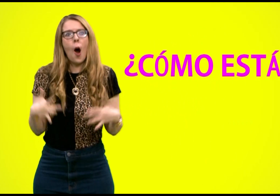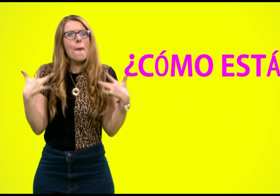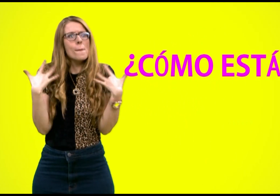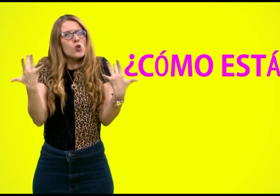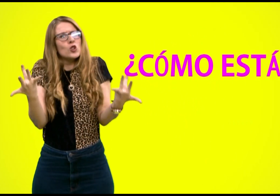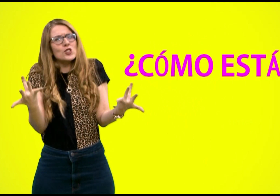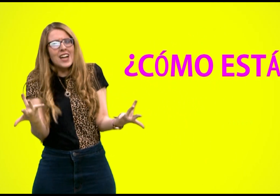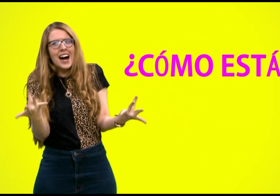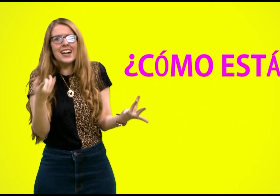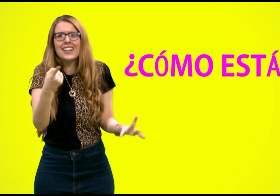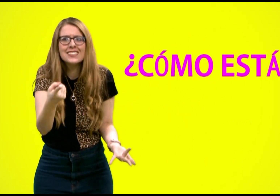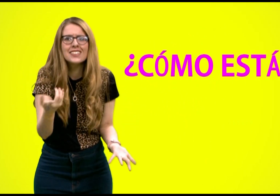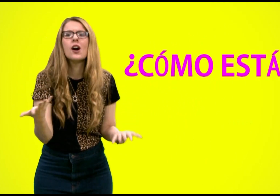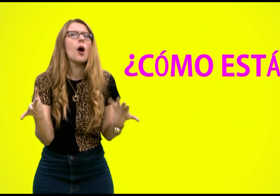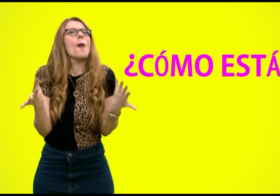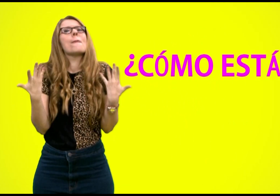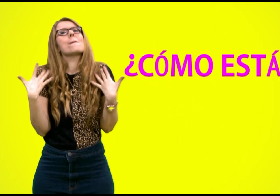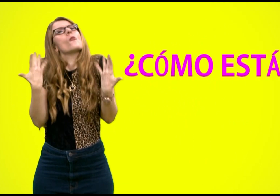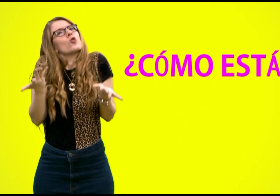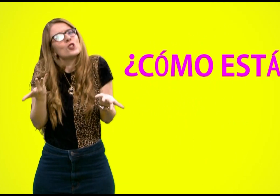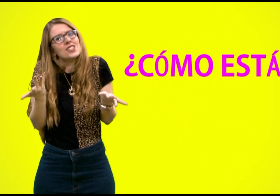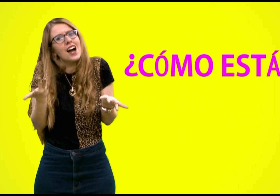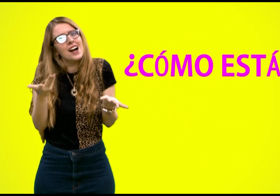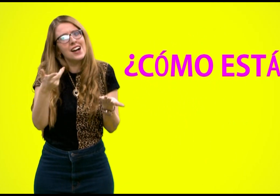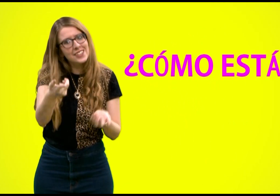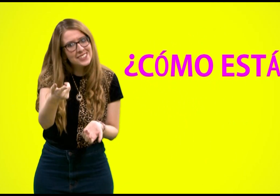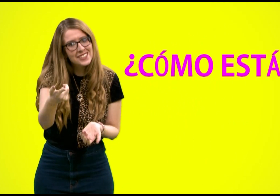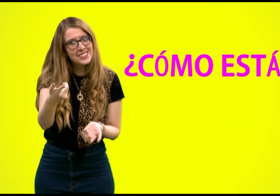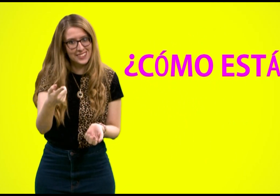cómo estás cómo estás